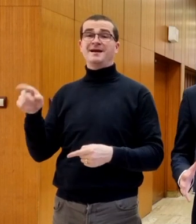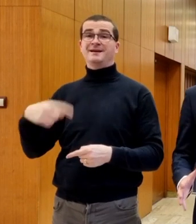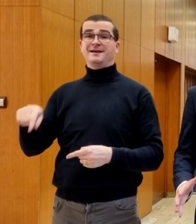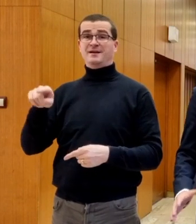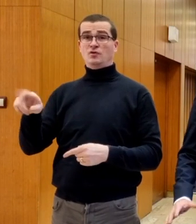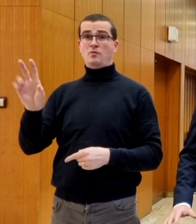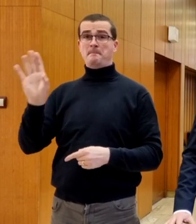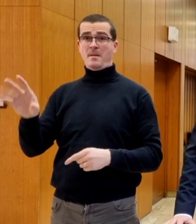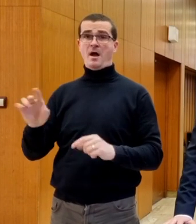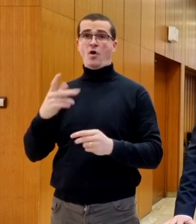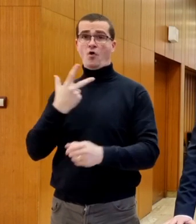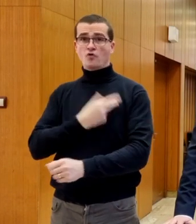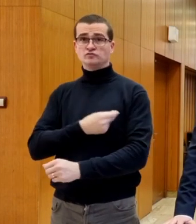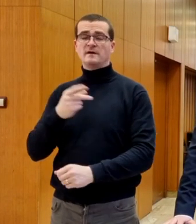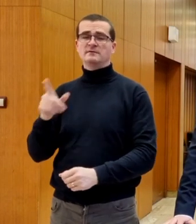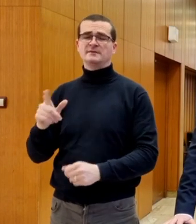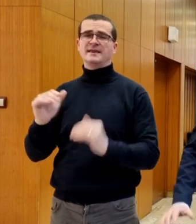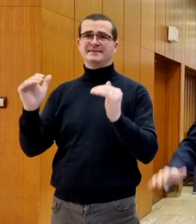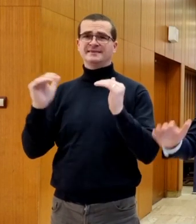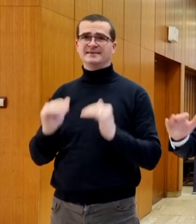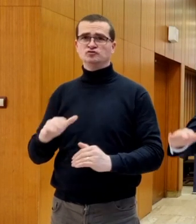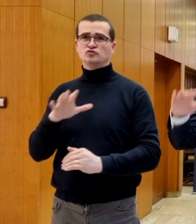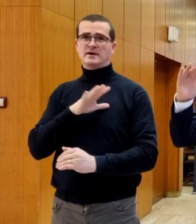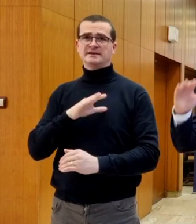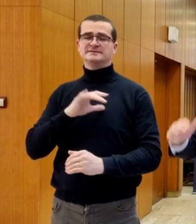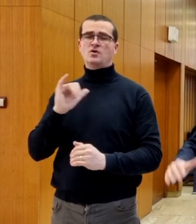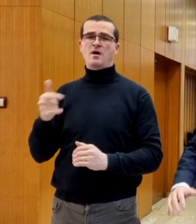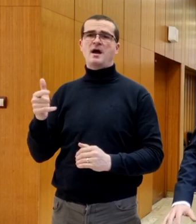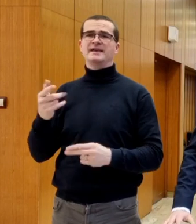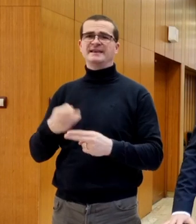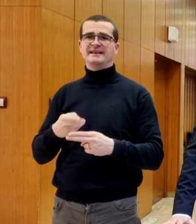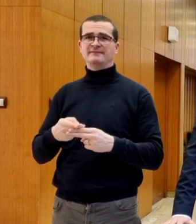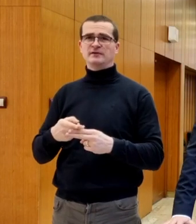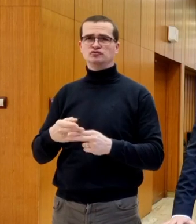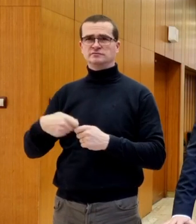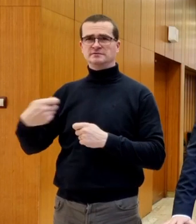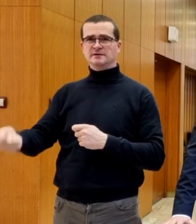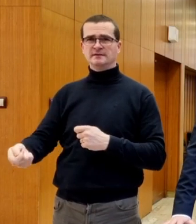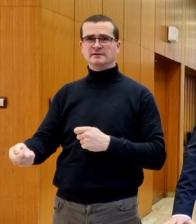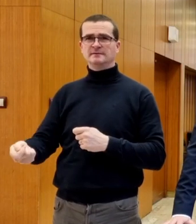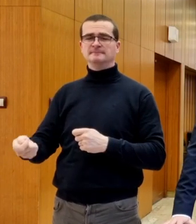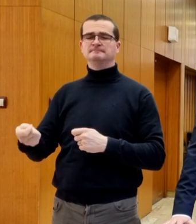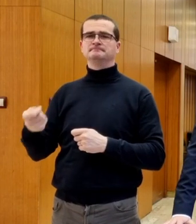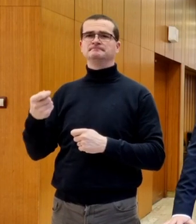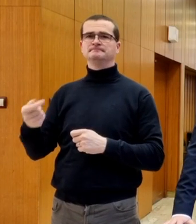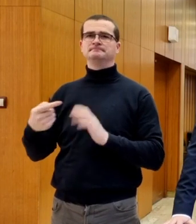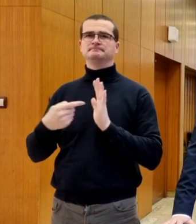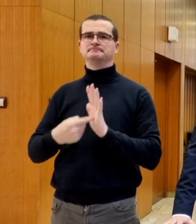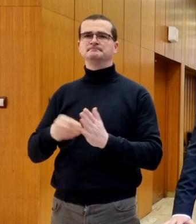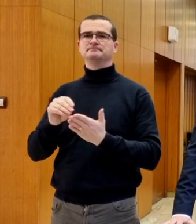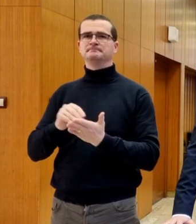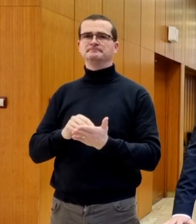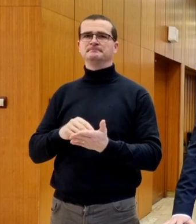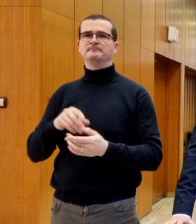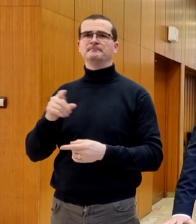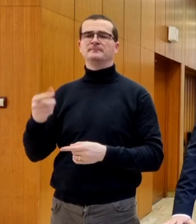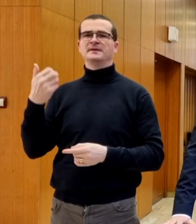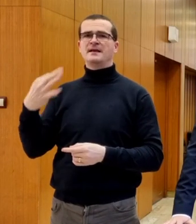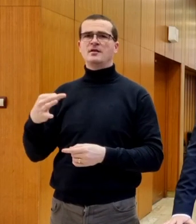sú chránení, tak majú výrazne nižšie riziko aj infekčnosti. To preukazujú aj dáta po jednotlivých